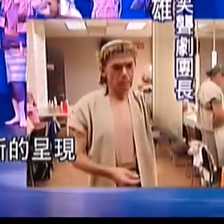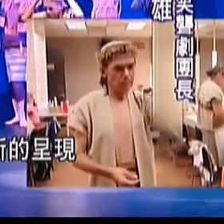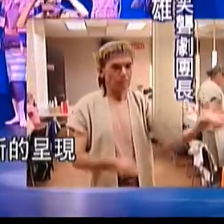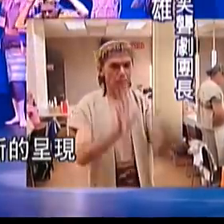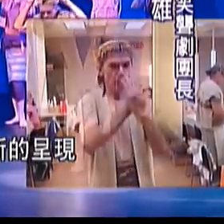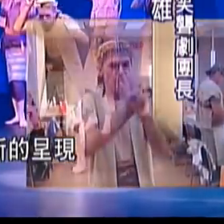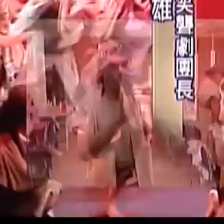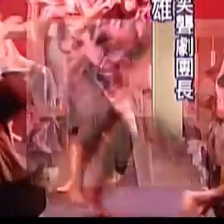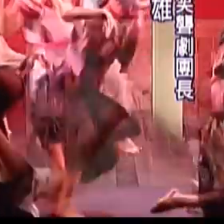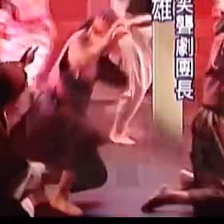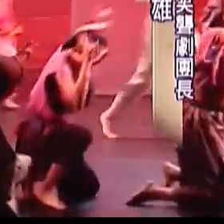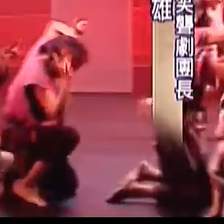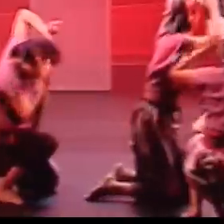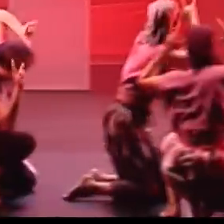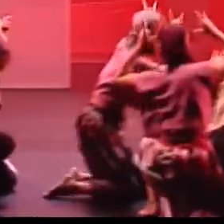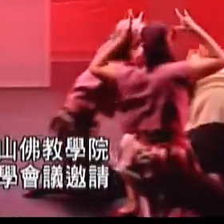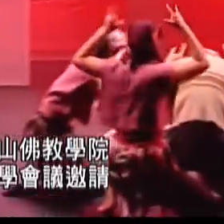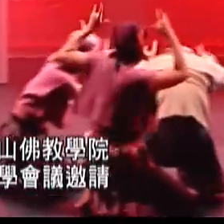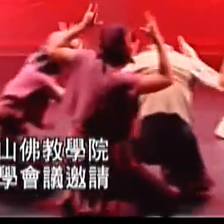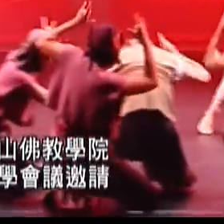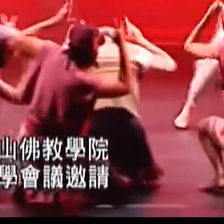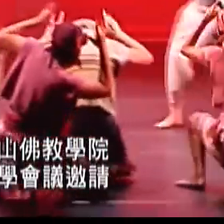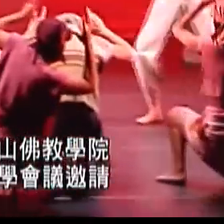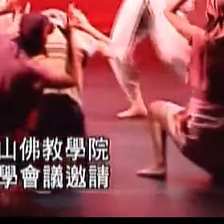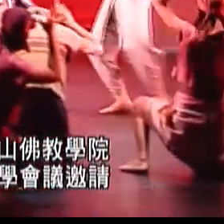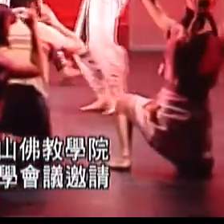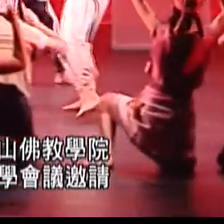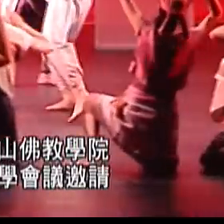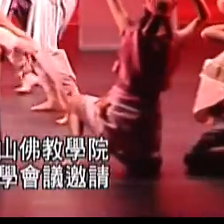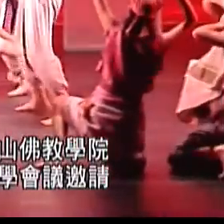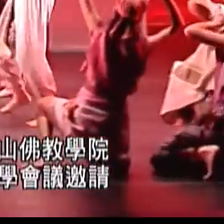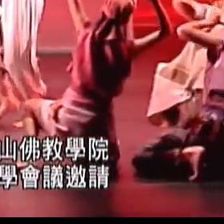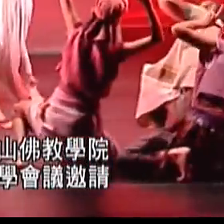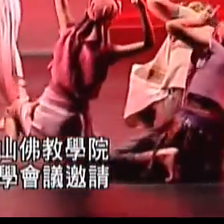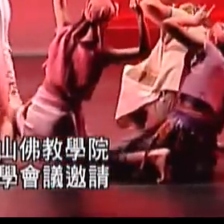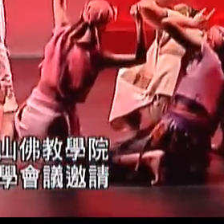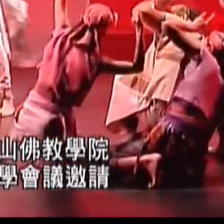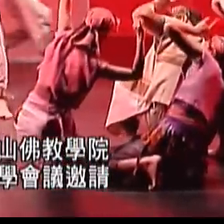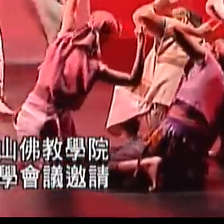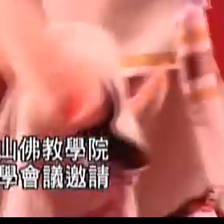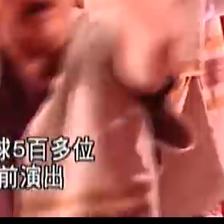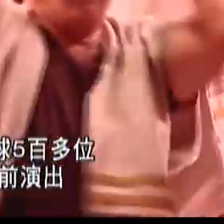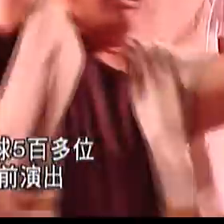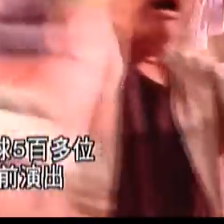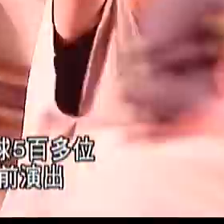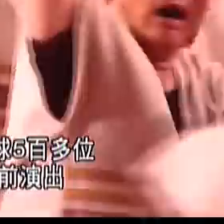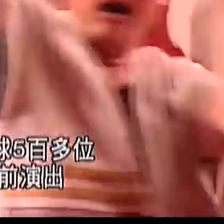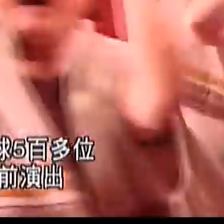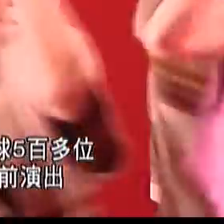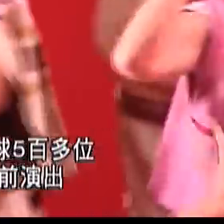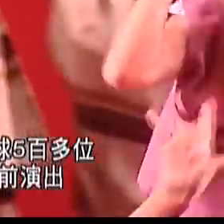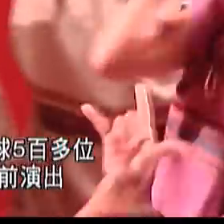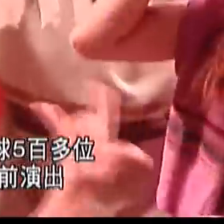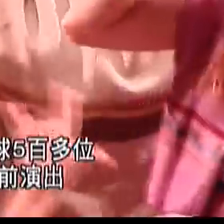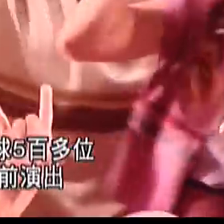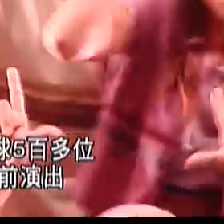现。 因为接受法鼓山佛教学院主办的国际佛学会议邀请，要在来自全球500多位国际学者前演